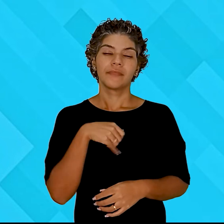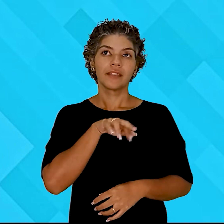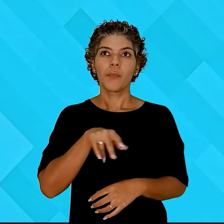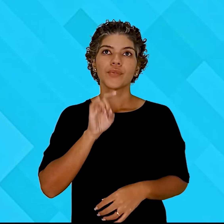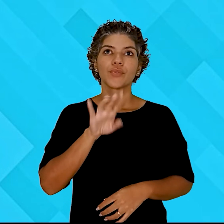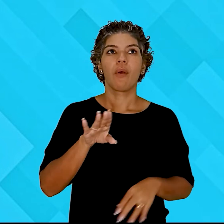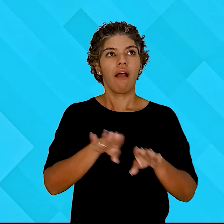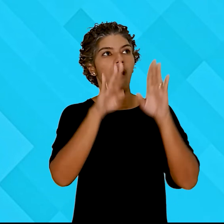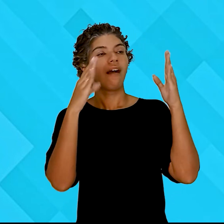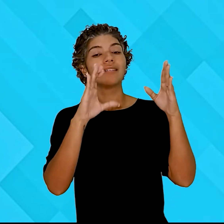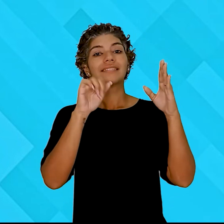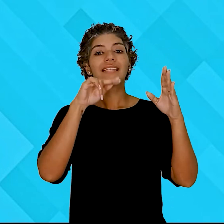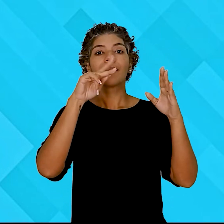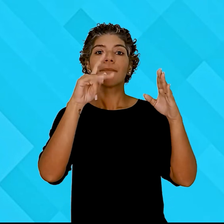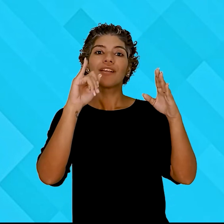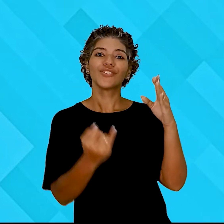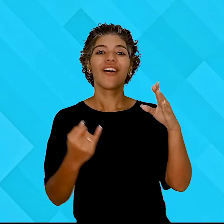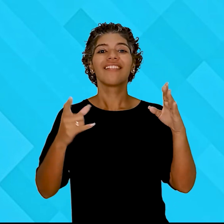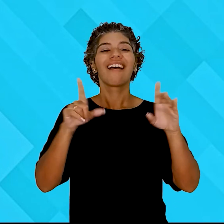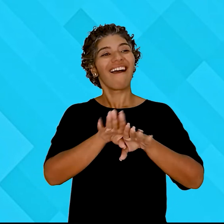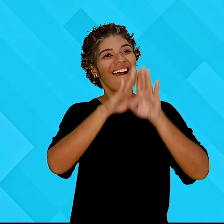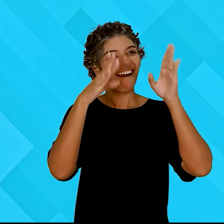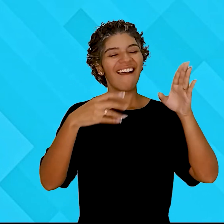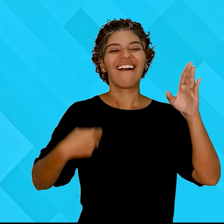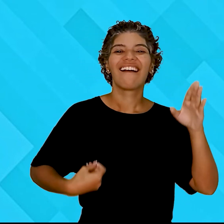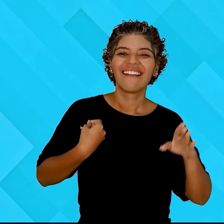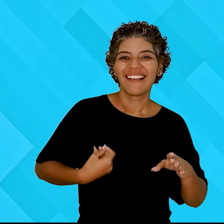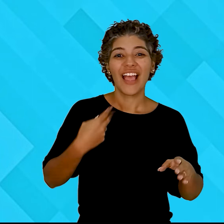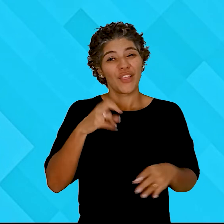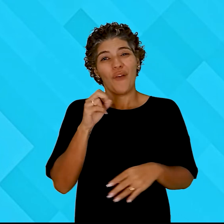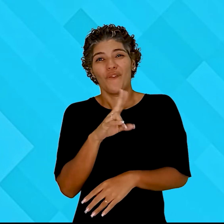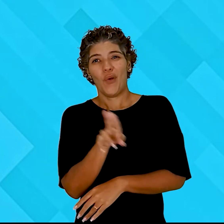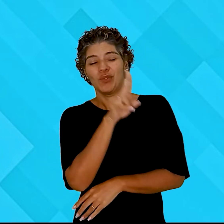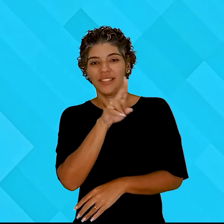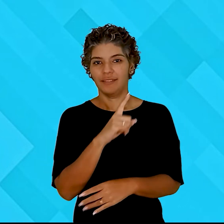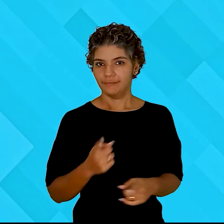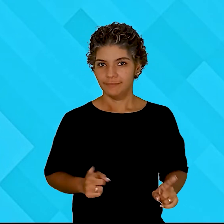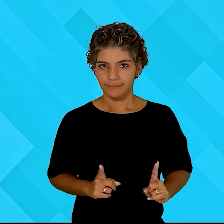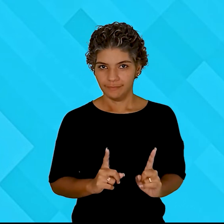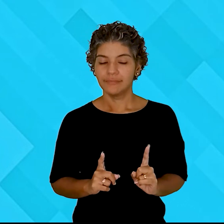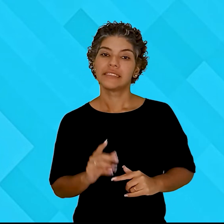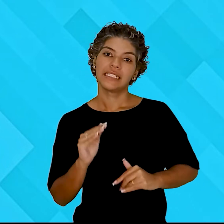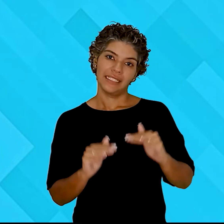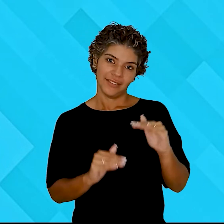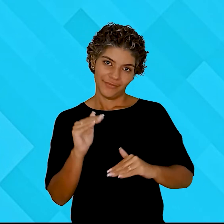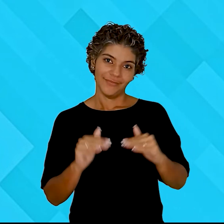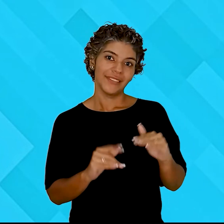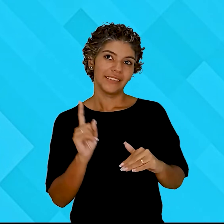e esquecer que ele existe, só usar quando aparece um trabalho. Embora isso seja a forma mais recorrente dentro da produção cultural que a gente